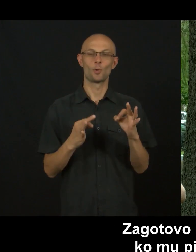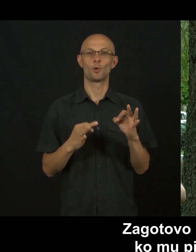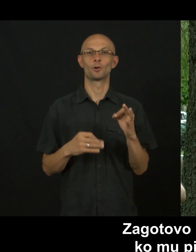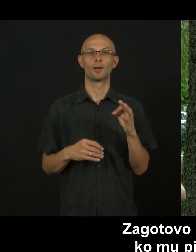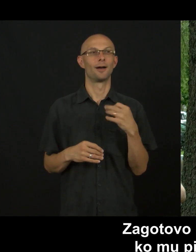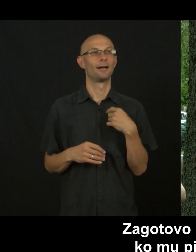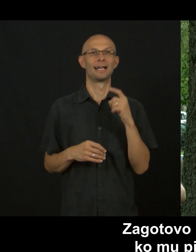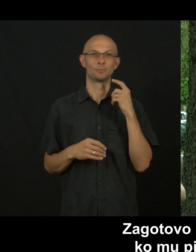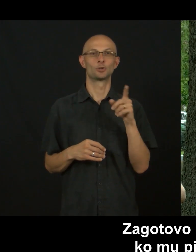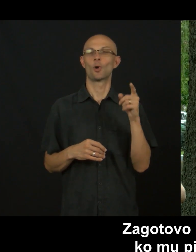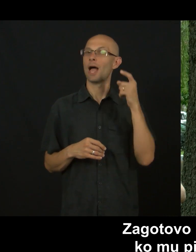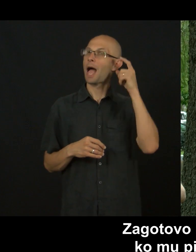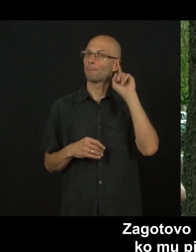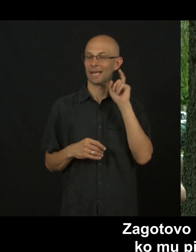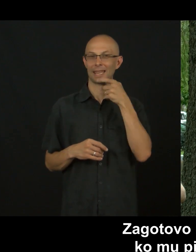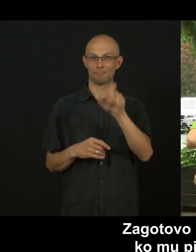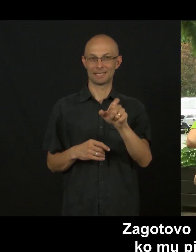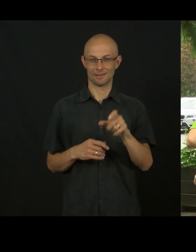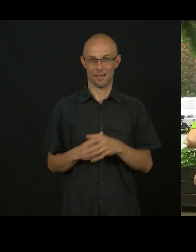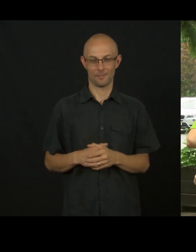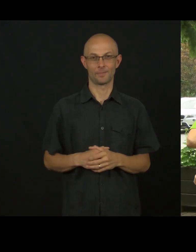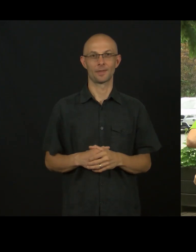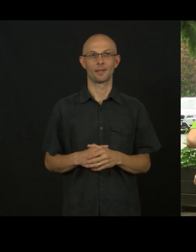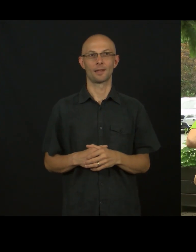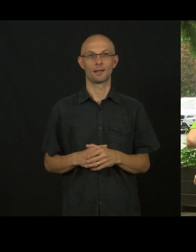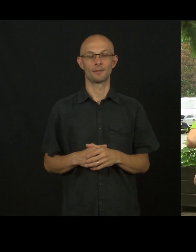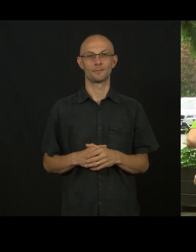Sigurno mi je smešno takrat, ko mu aparat slušni piska.